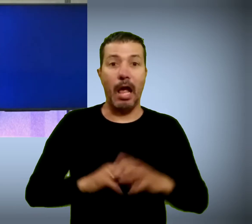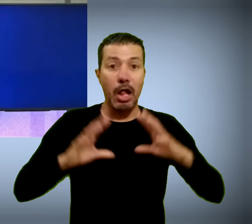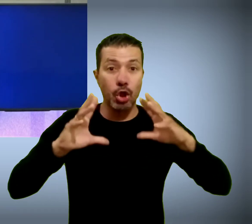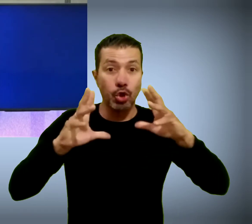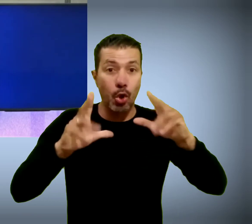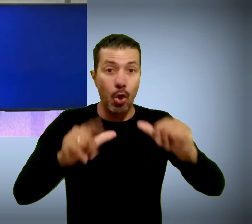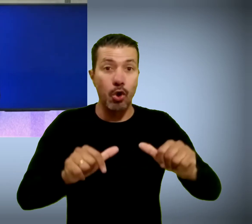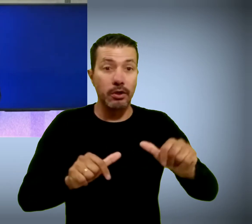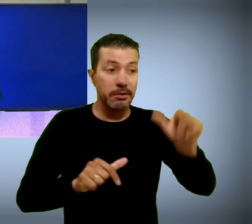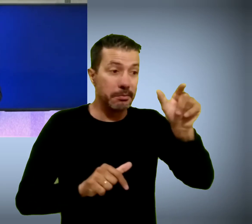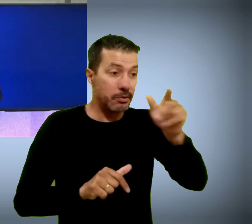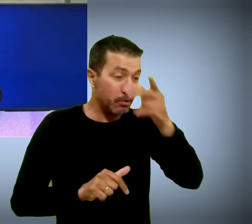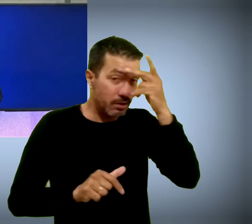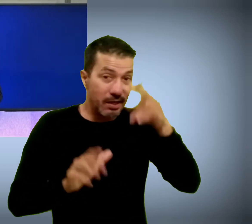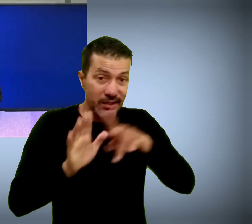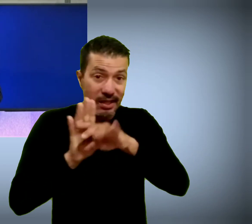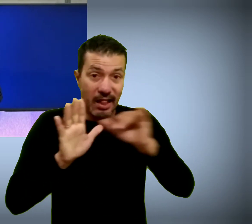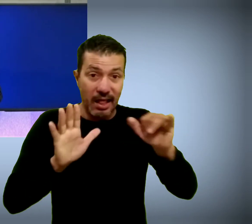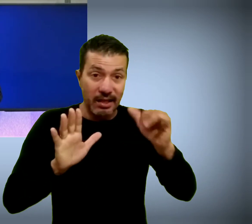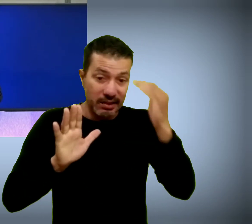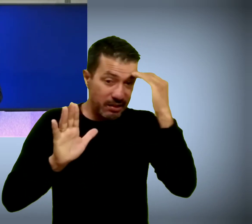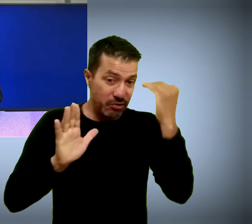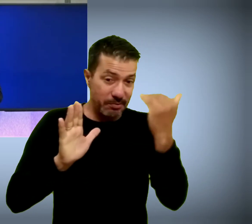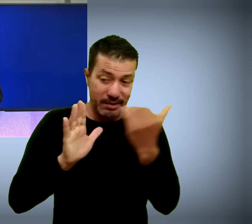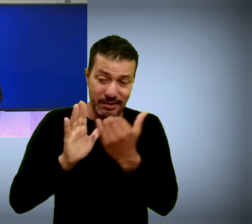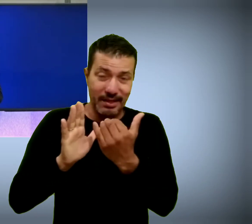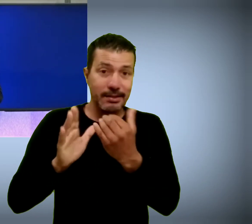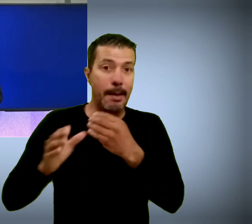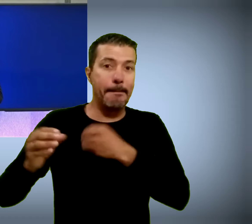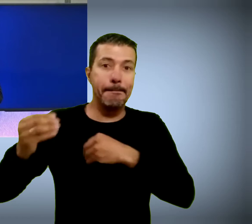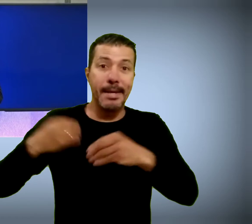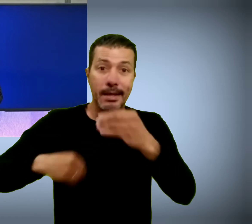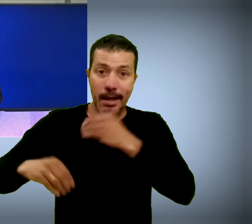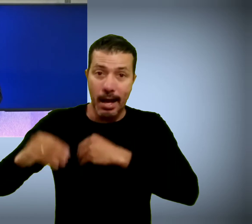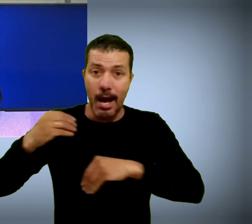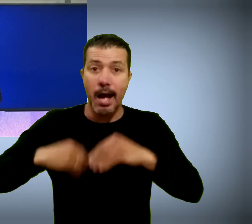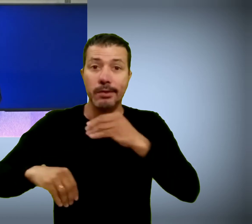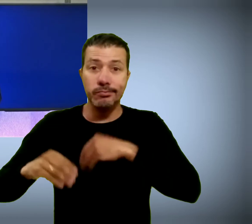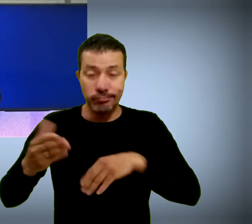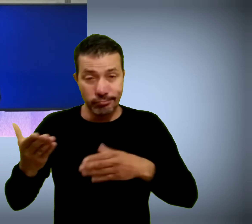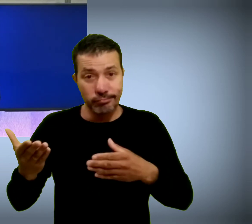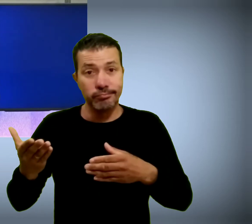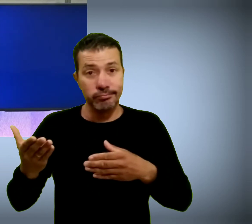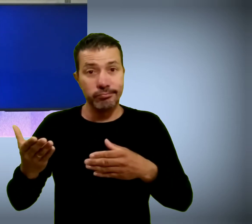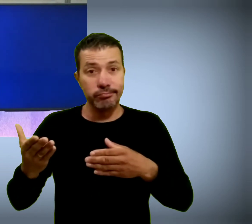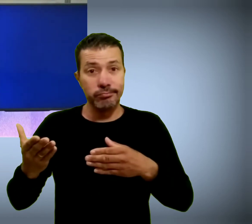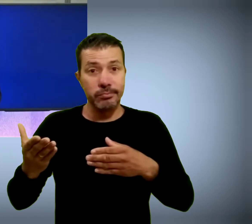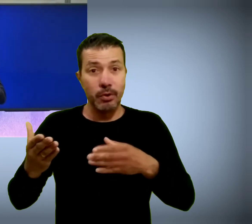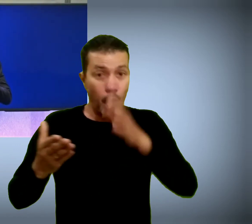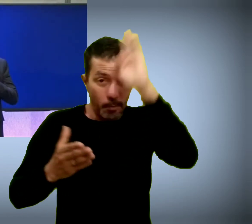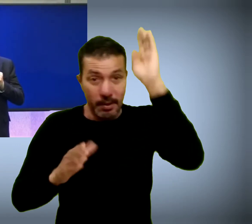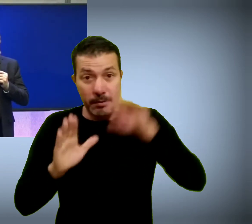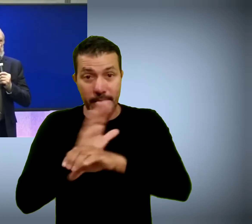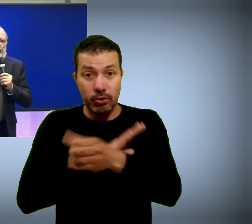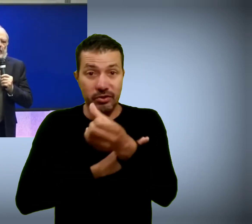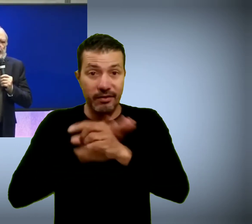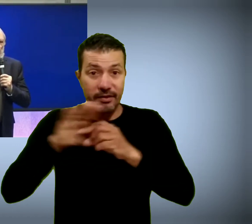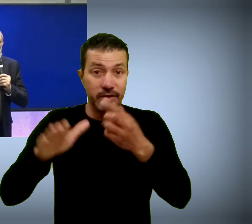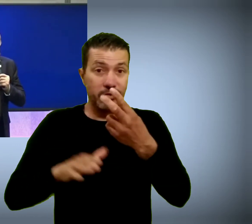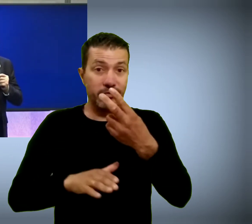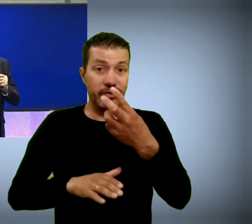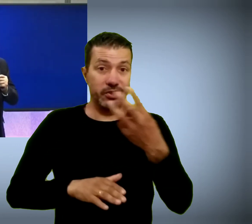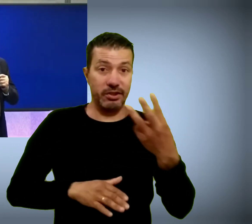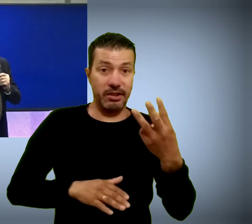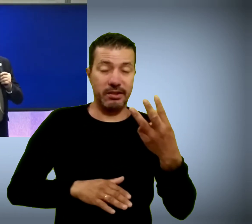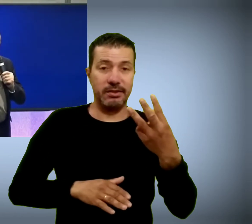todo aquele que transgride a lei comete pecado, porque pecado é a transgressão da lei. Em Romanos 6, 23, Paulo